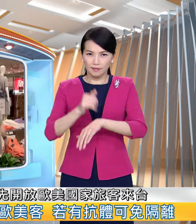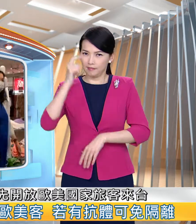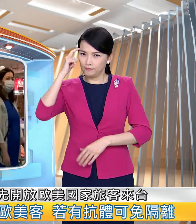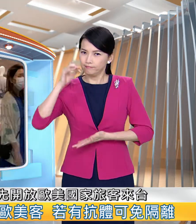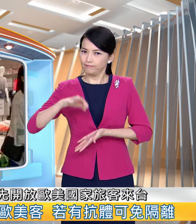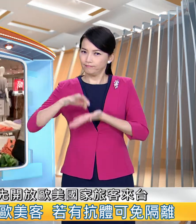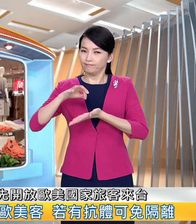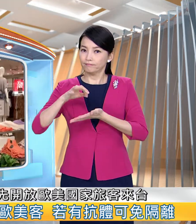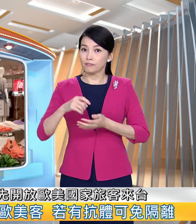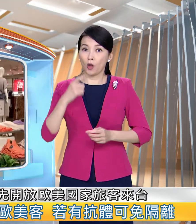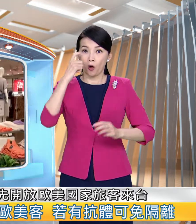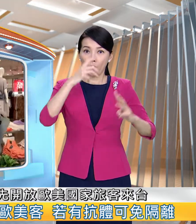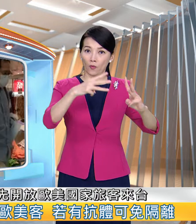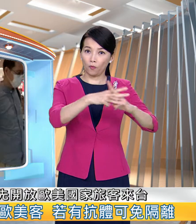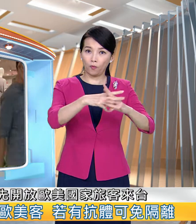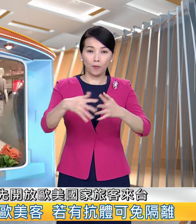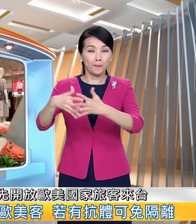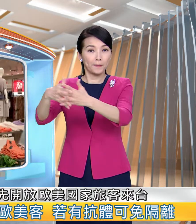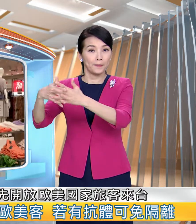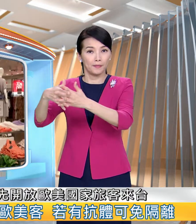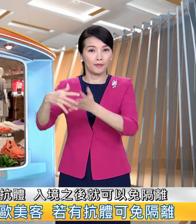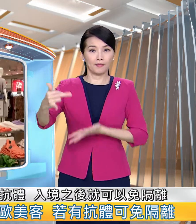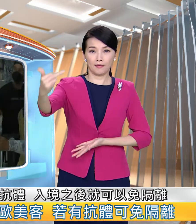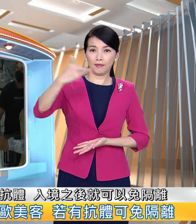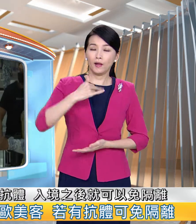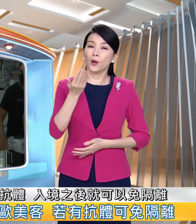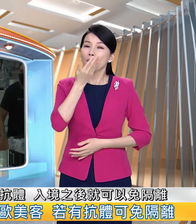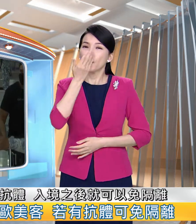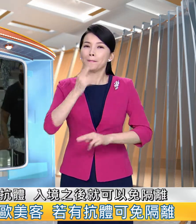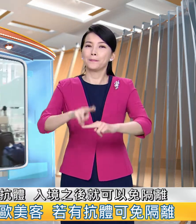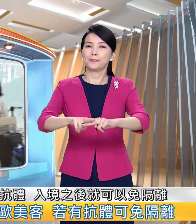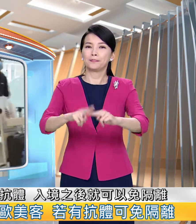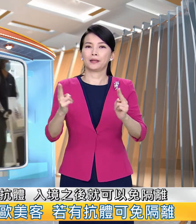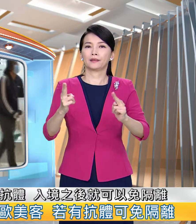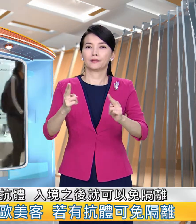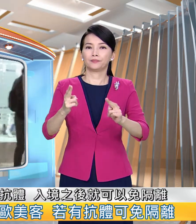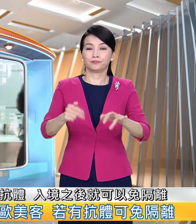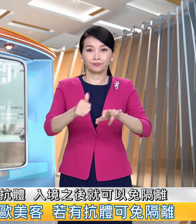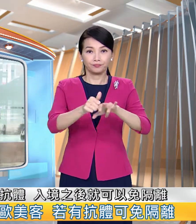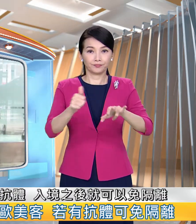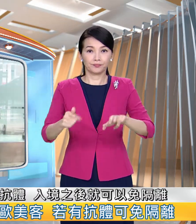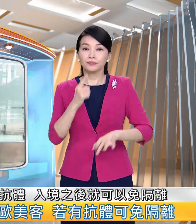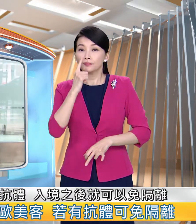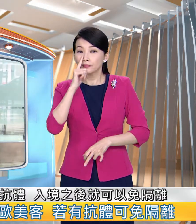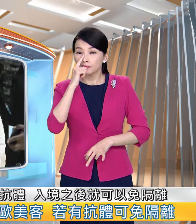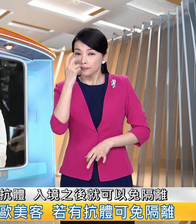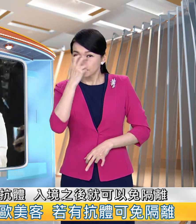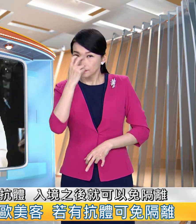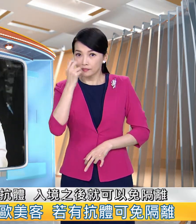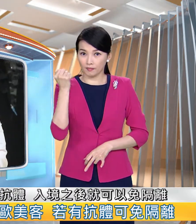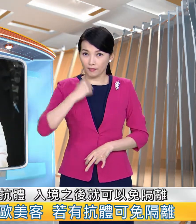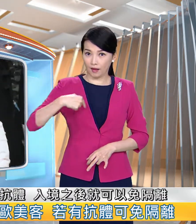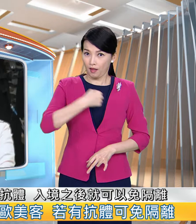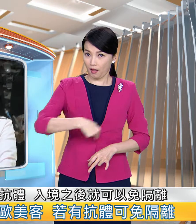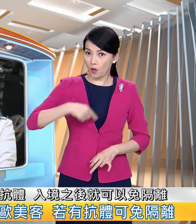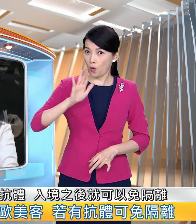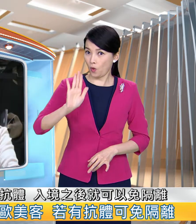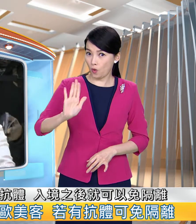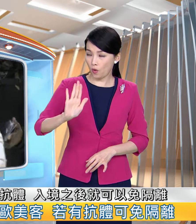开放欧美国家旅客来台，入境快筛确认有抗体，入境之后就可以免隔